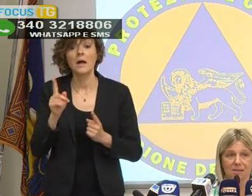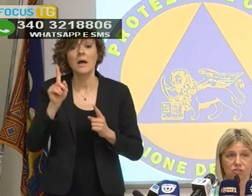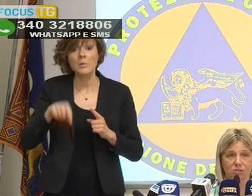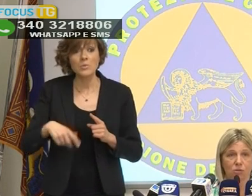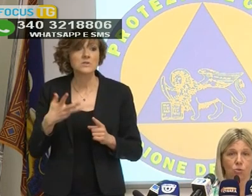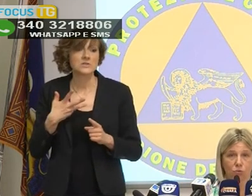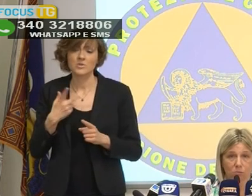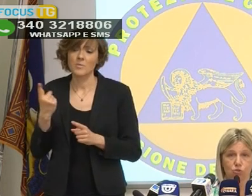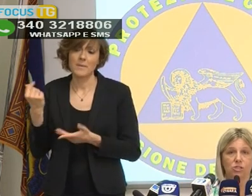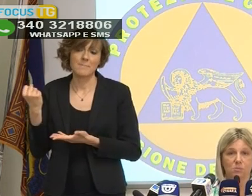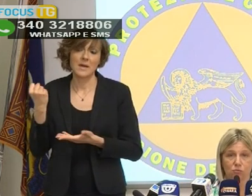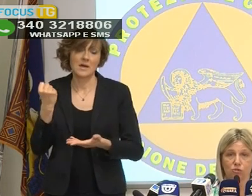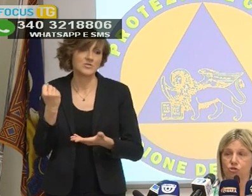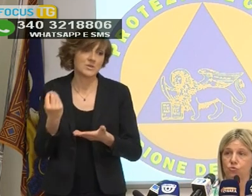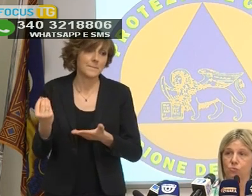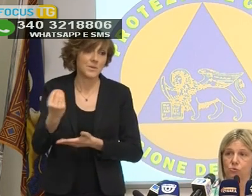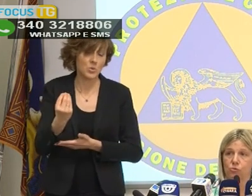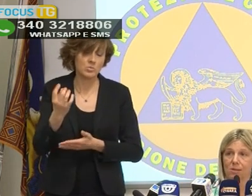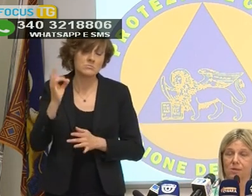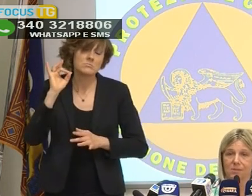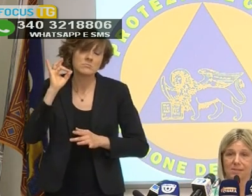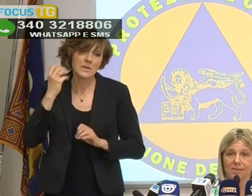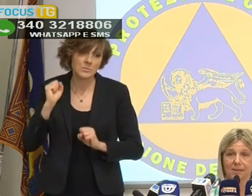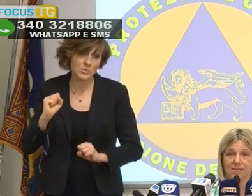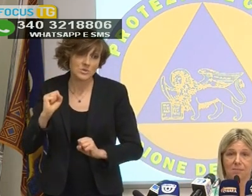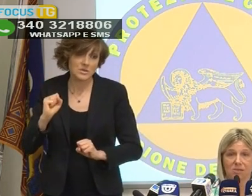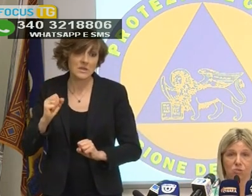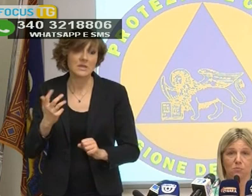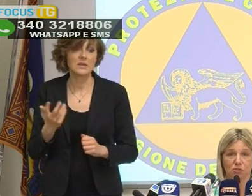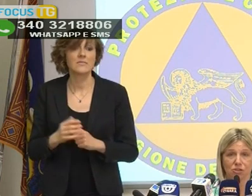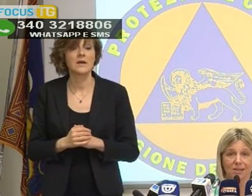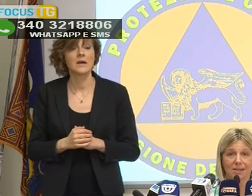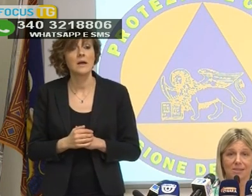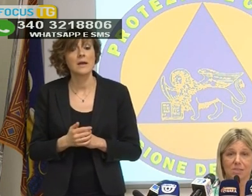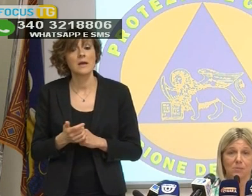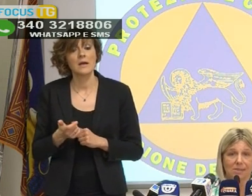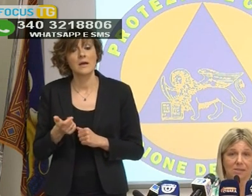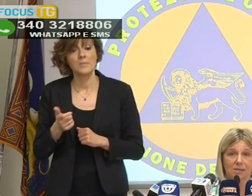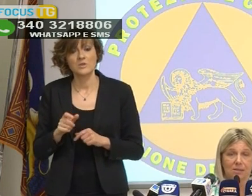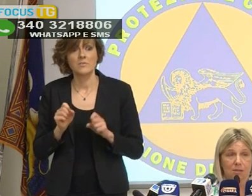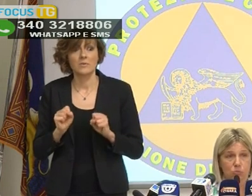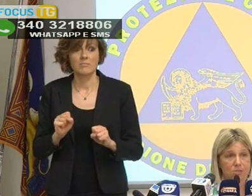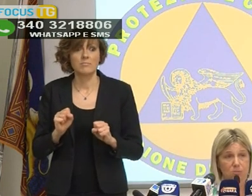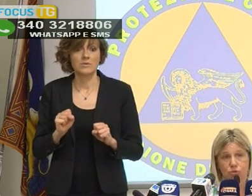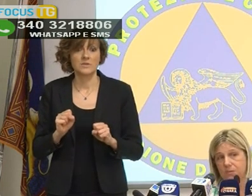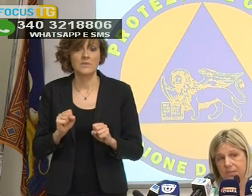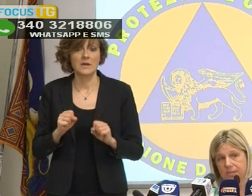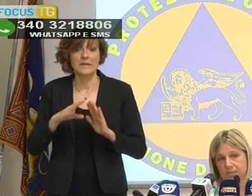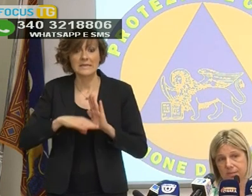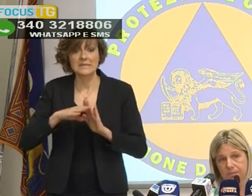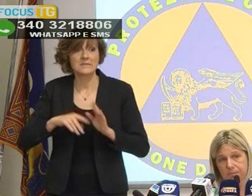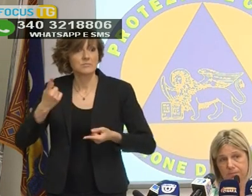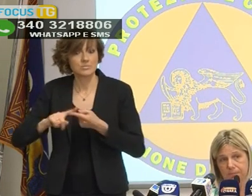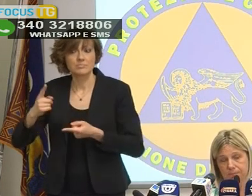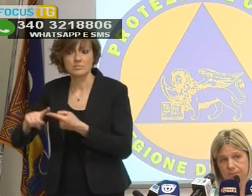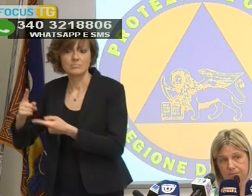extra budget, ove possibile, dove ci sono appunto anche i presidi di extra budget, proprio per cercare di smaltire più liste possibili